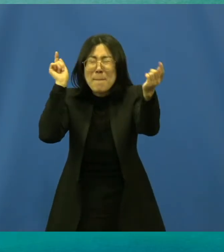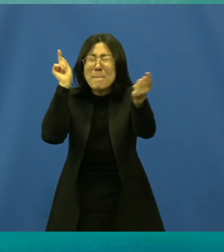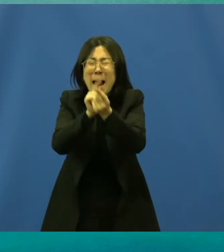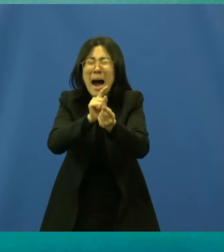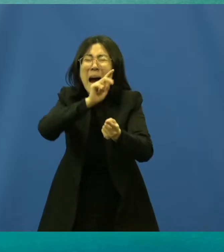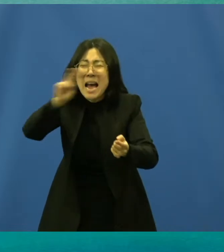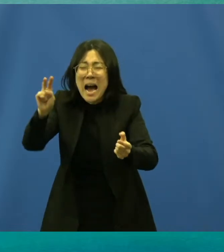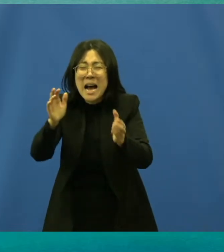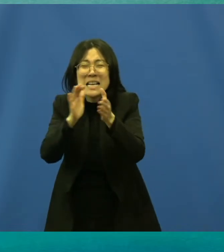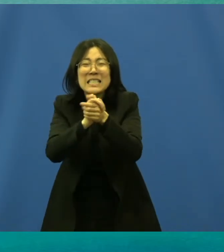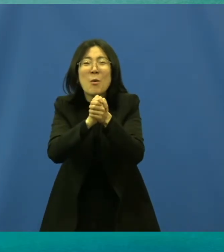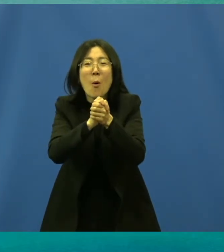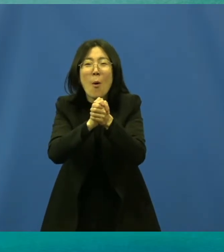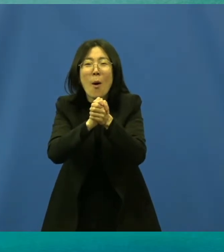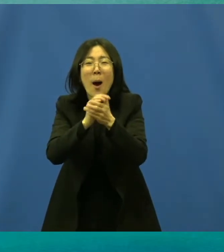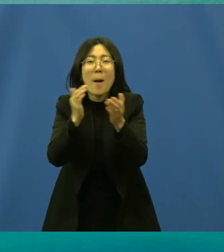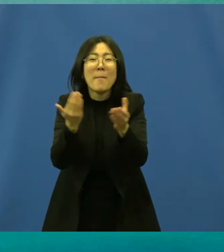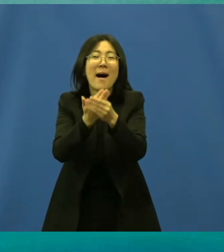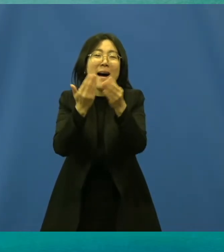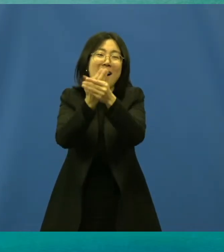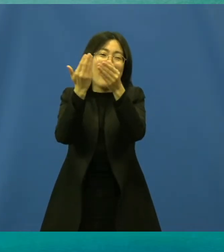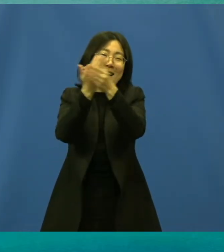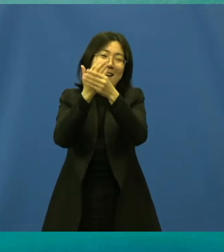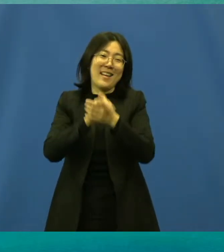기도를 배우다가 망한 것이죠.